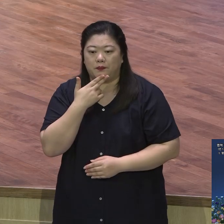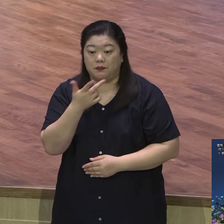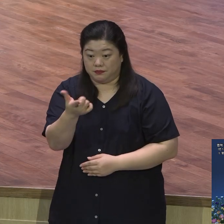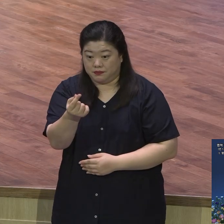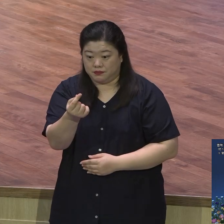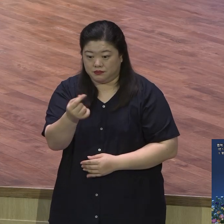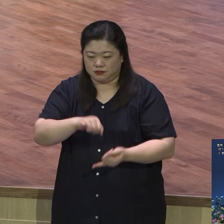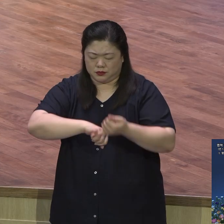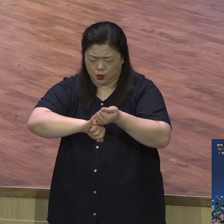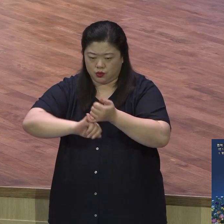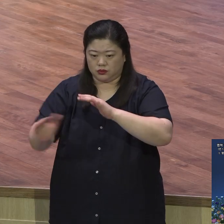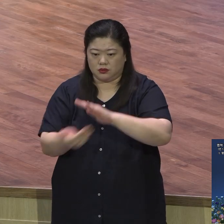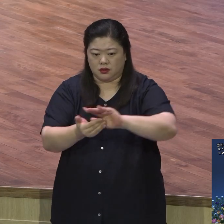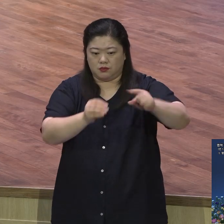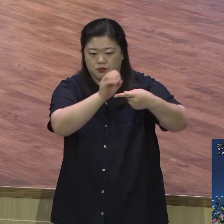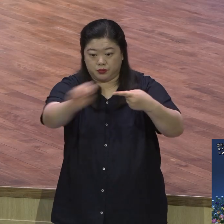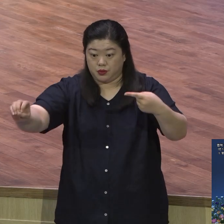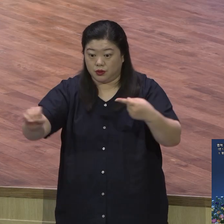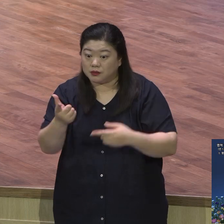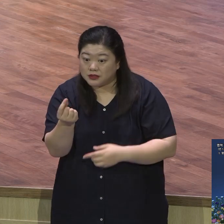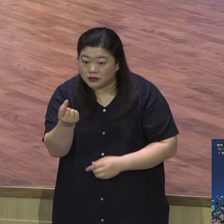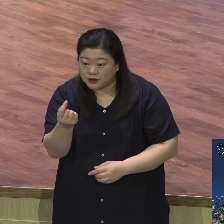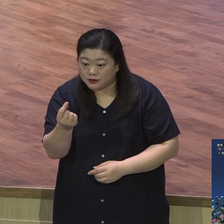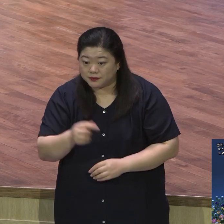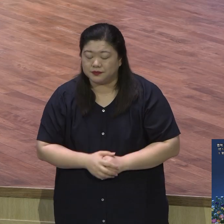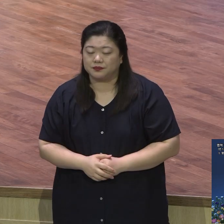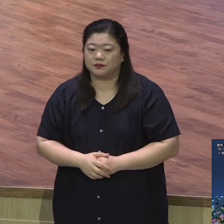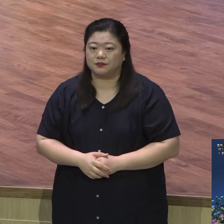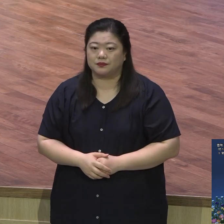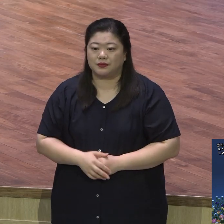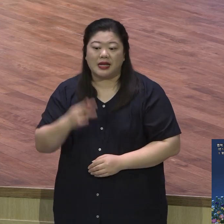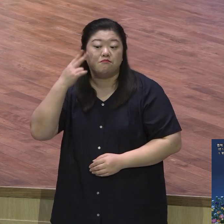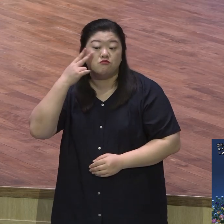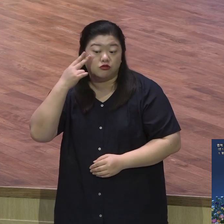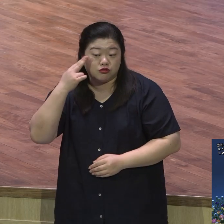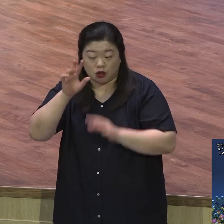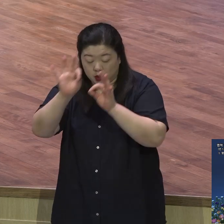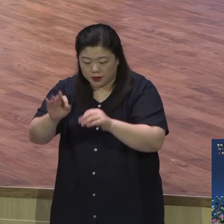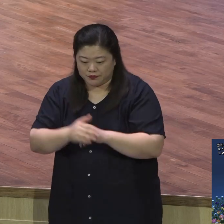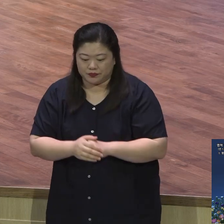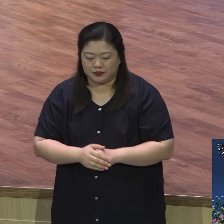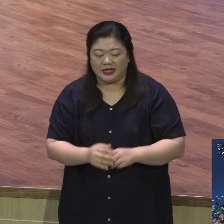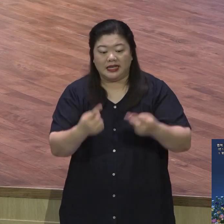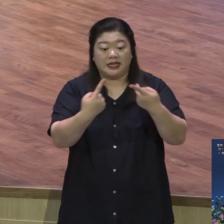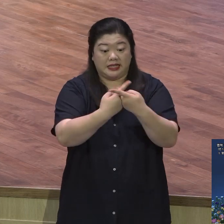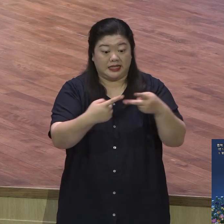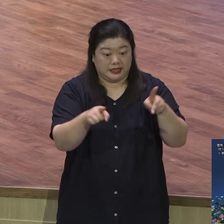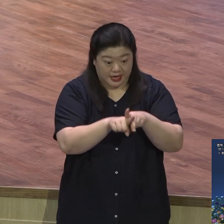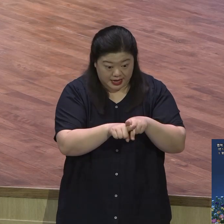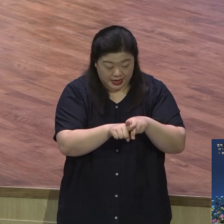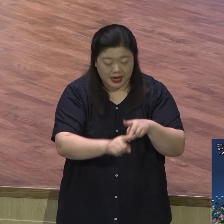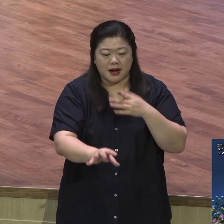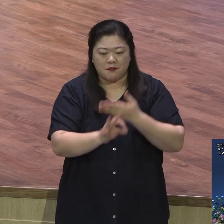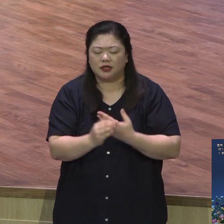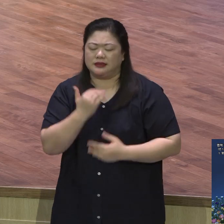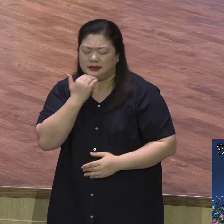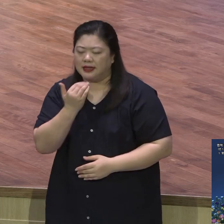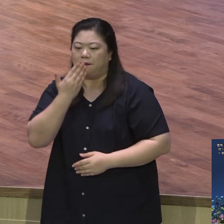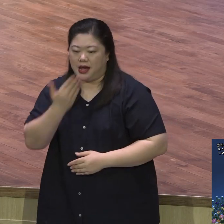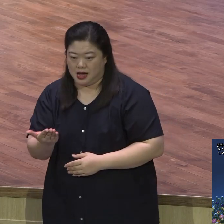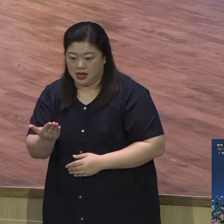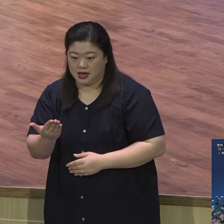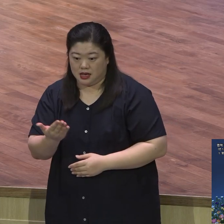성취됩니다 미국 격언에 보면 이런 말이 있어요 이해하는 것은 기다릴 수 있다 그러나 순종하는 것은 기다릴